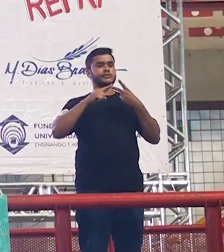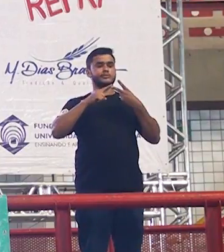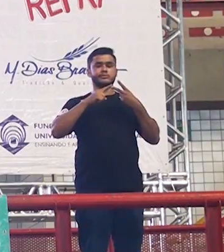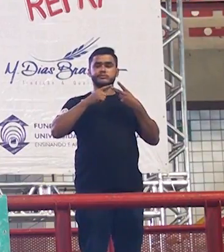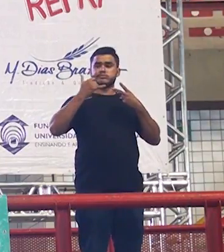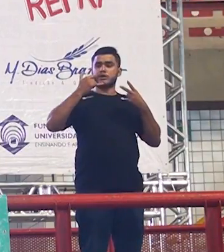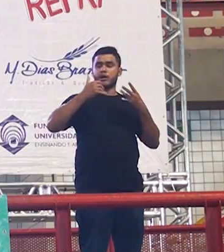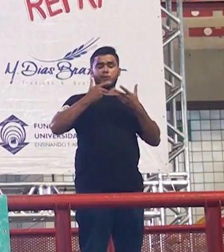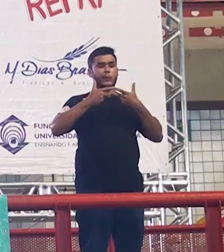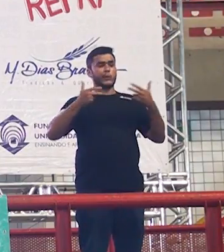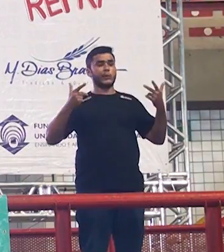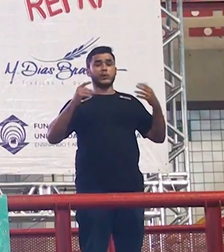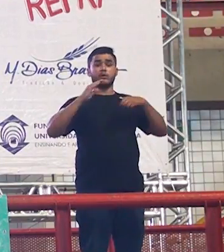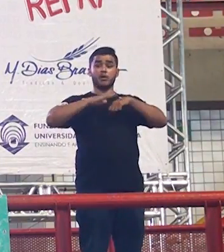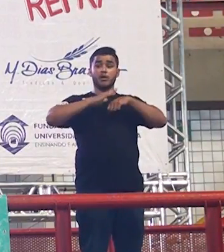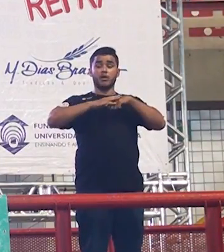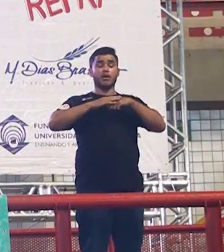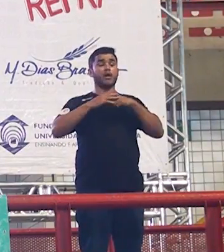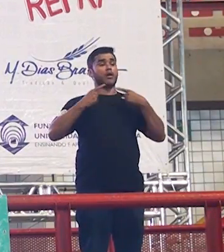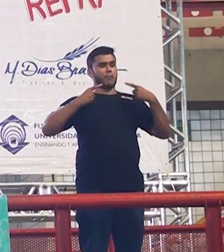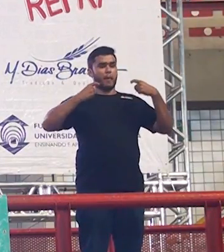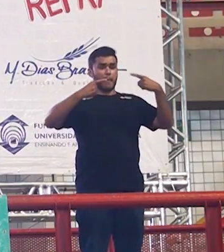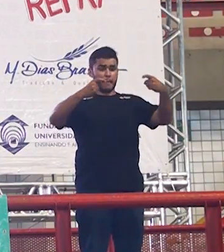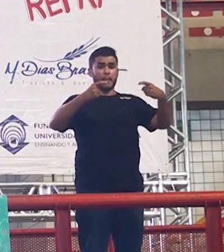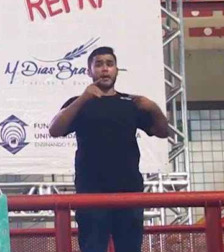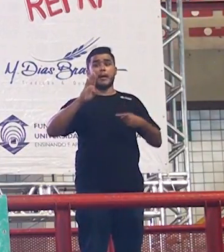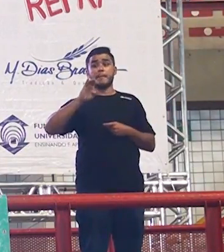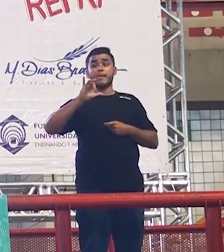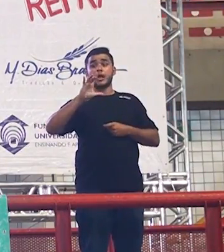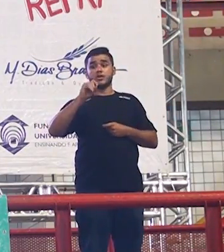A energia nuclear pode ser usada para fins bélicos,